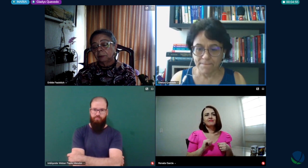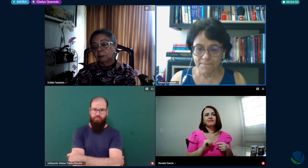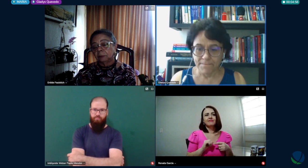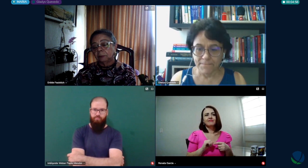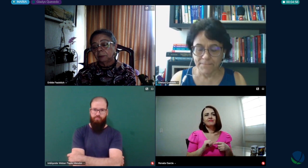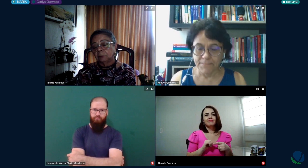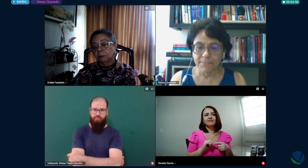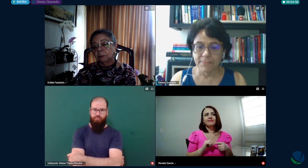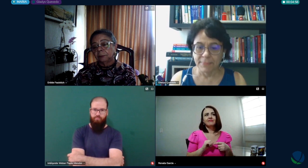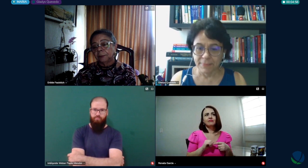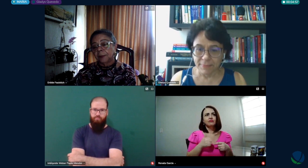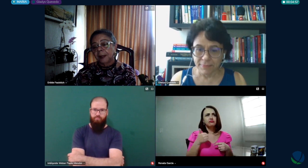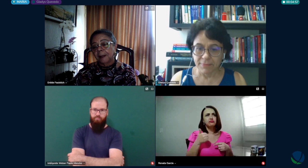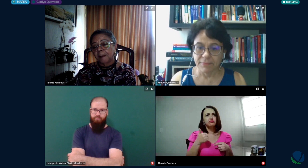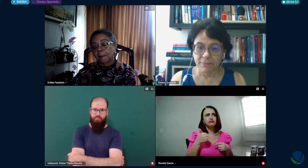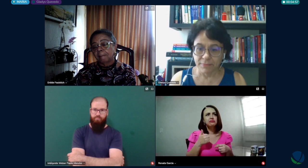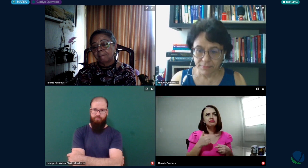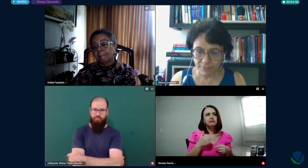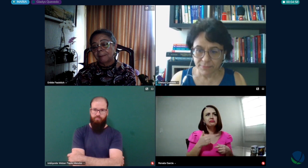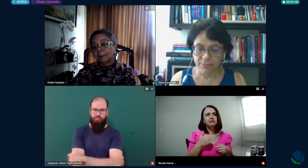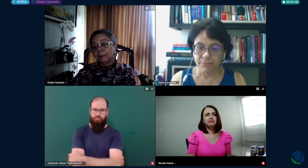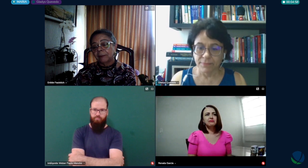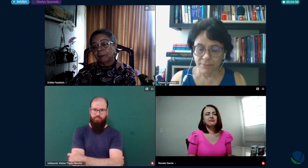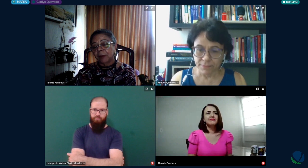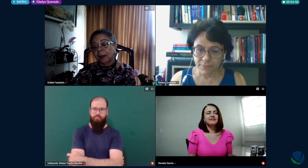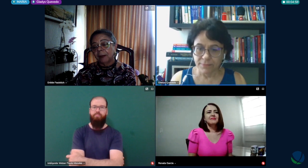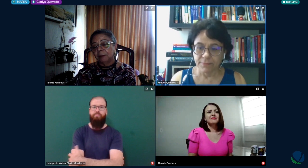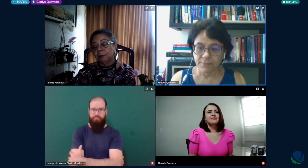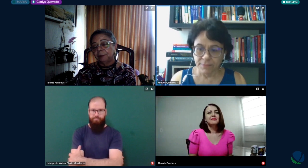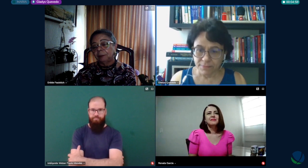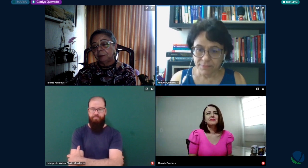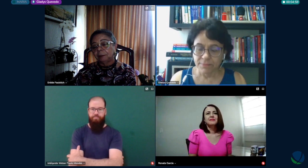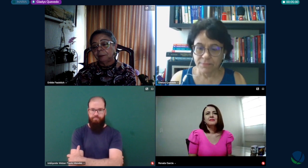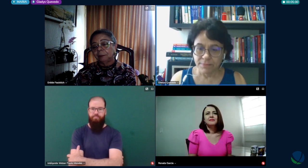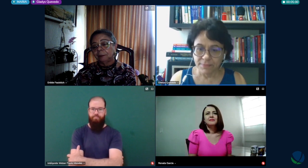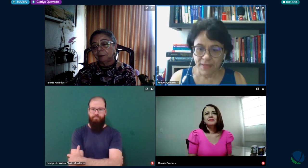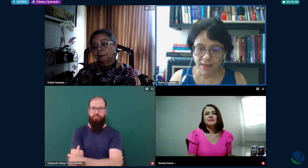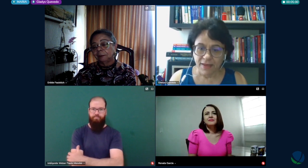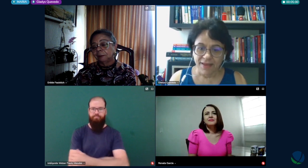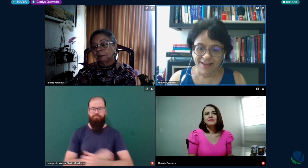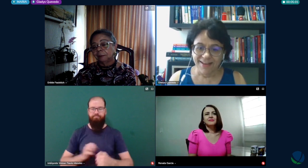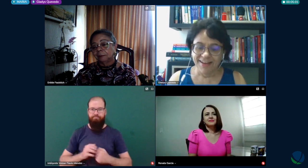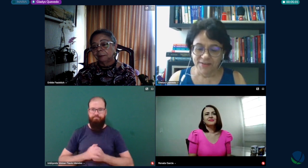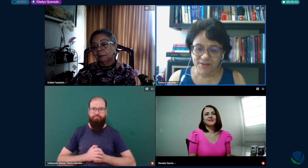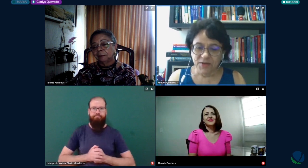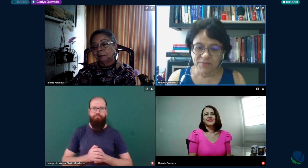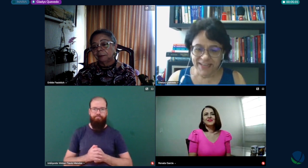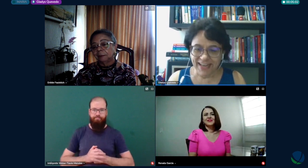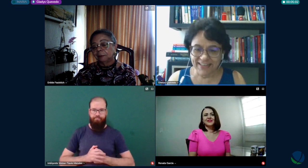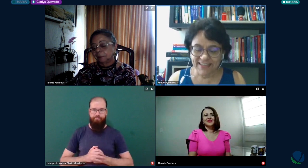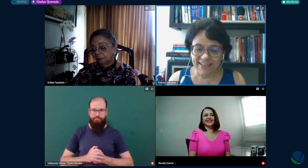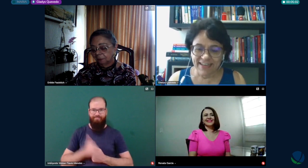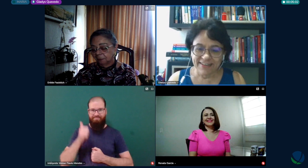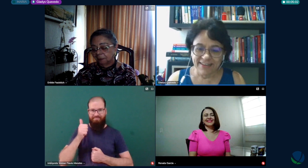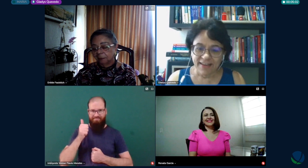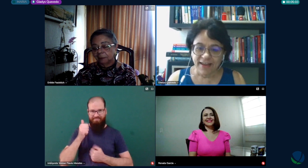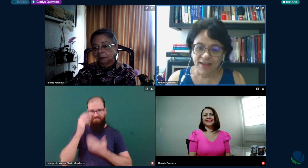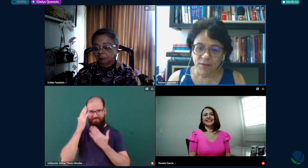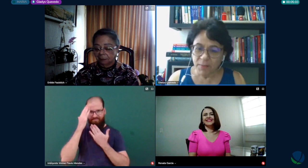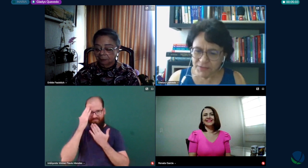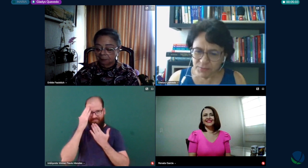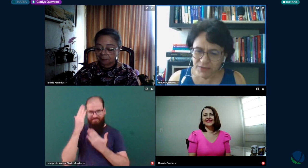eu tive essa dificuldade, essa barreira para encontrá-los lá fora. Uhum. Ok. Obrigada,